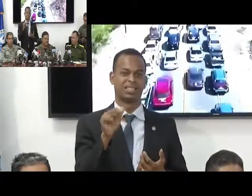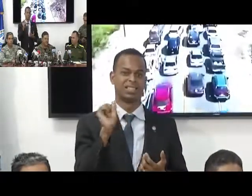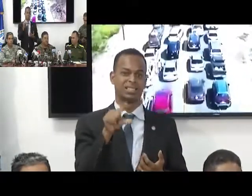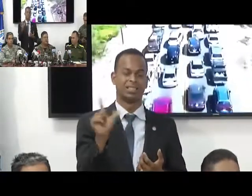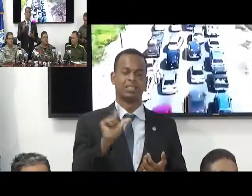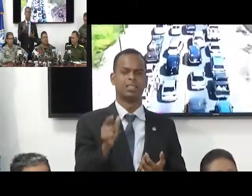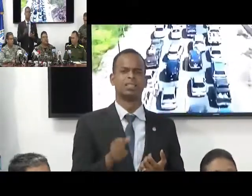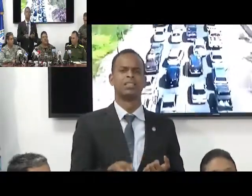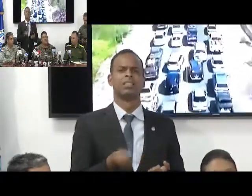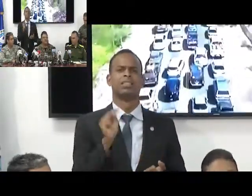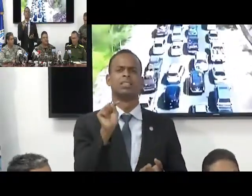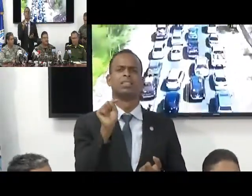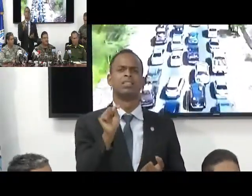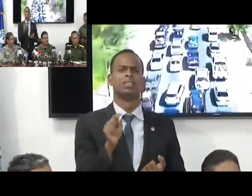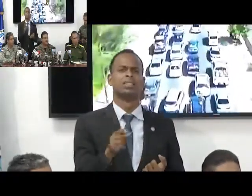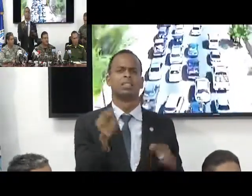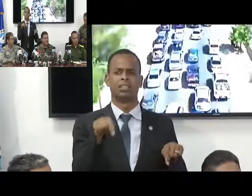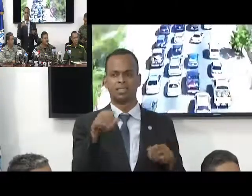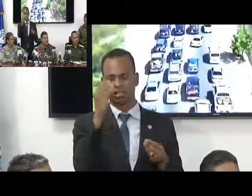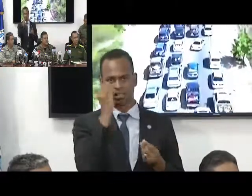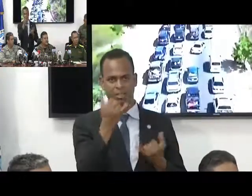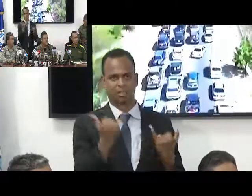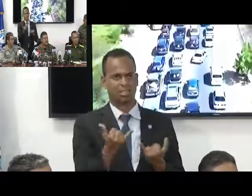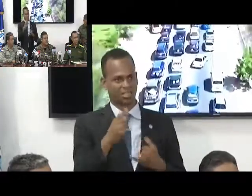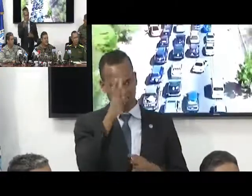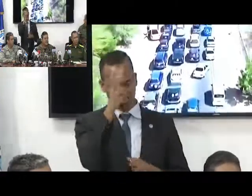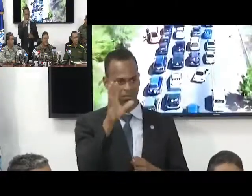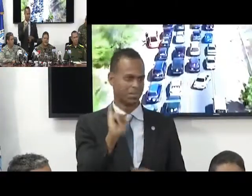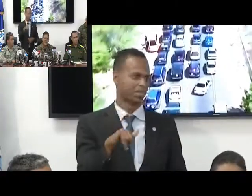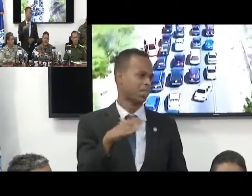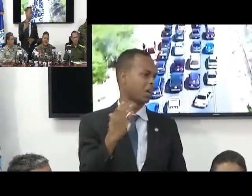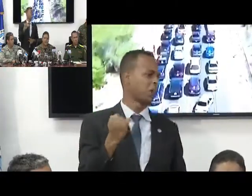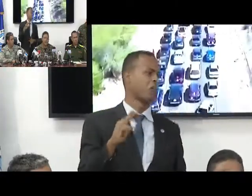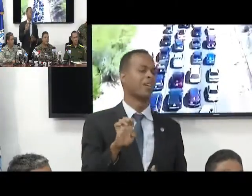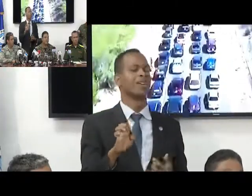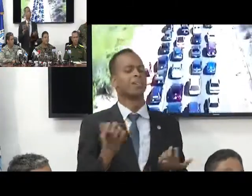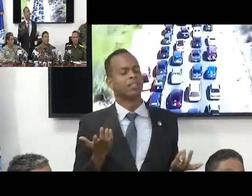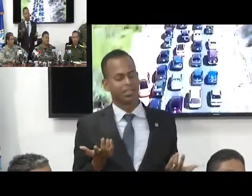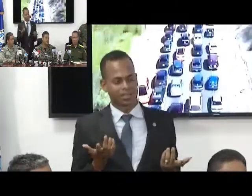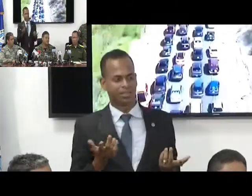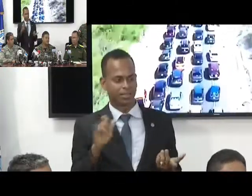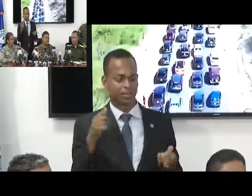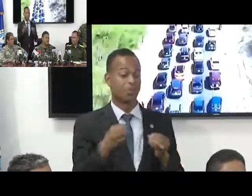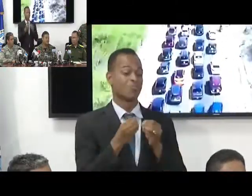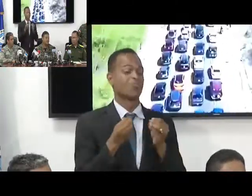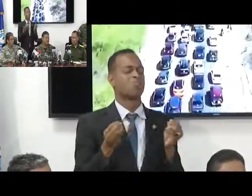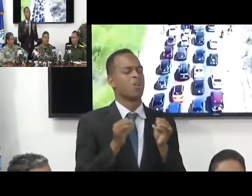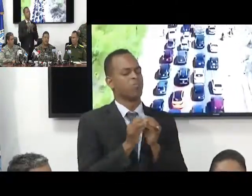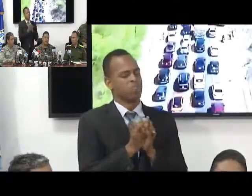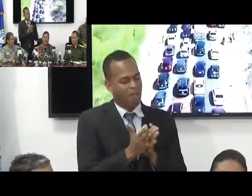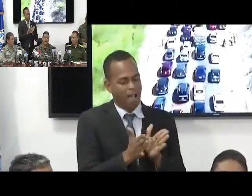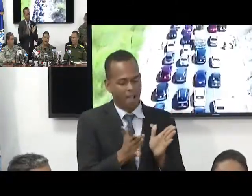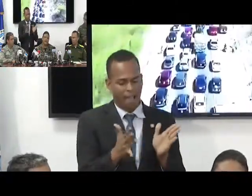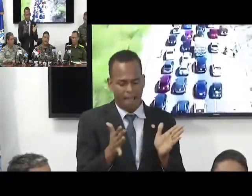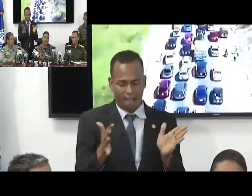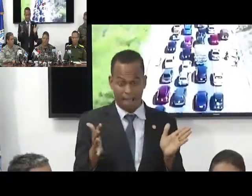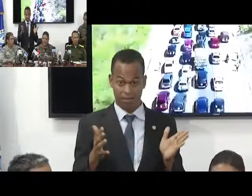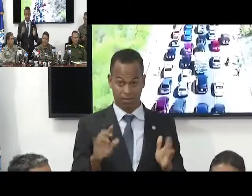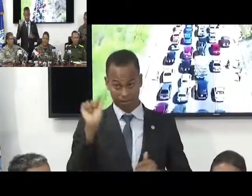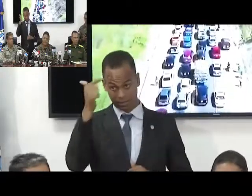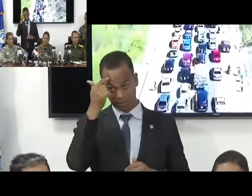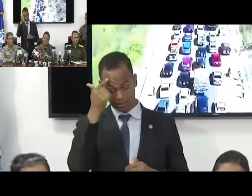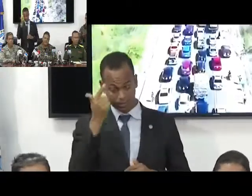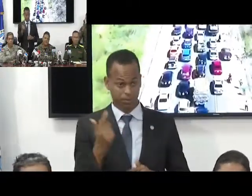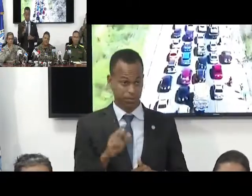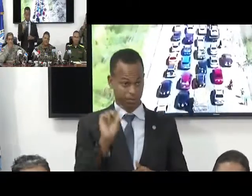lunes siguiente. Mendy, ¿por qué te quitó eso ahora y ese invento del COE? Lo que debemos ampliar, debemos seguir nosotros, el ánimo del gobierno,